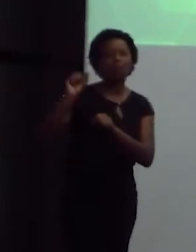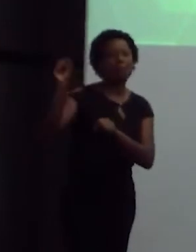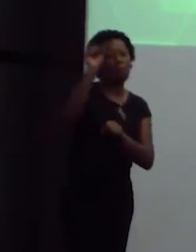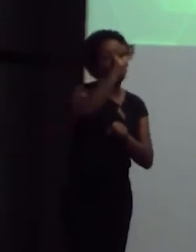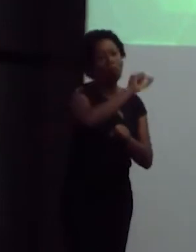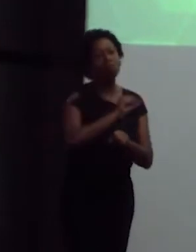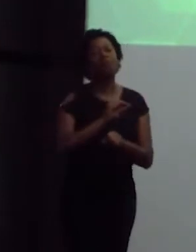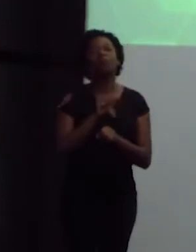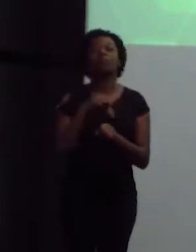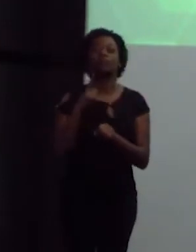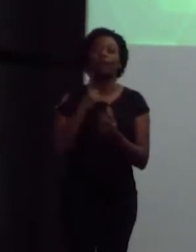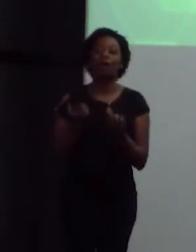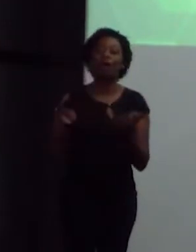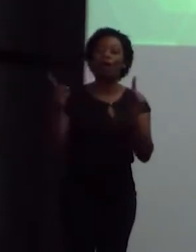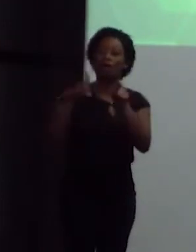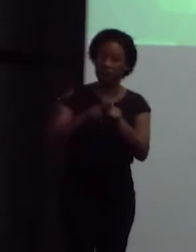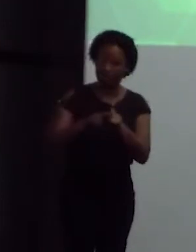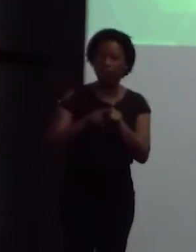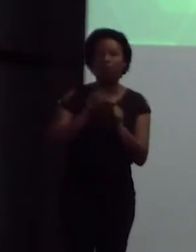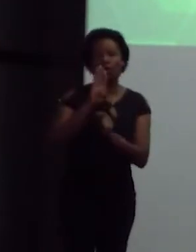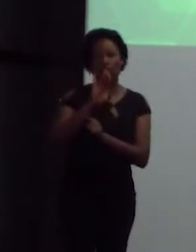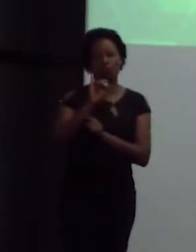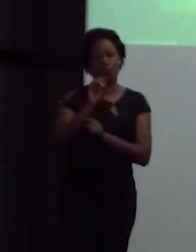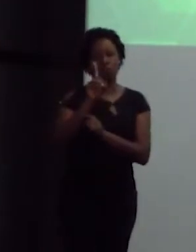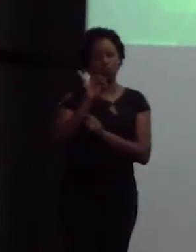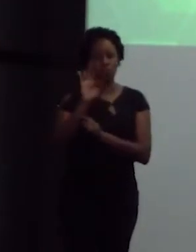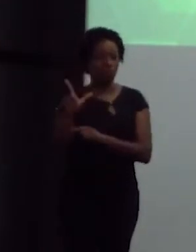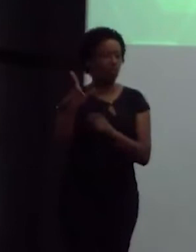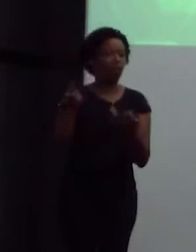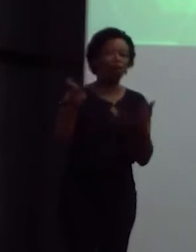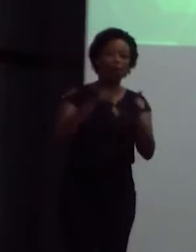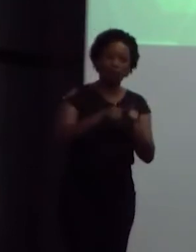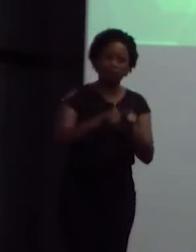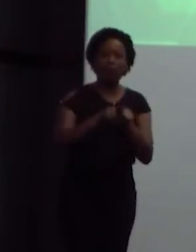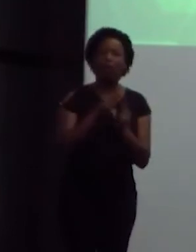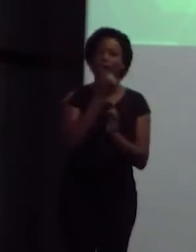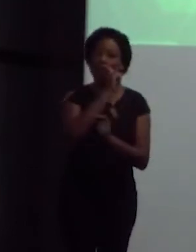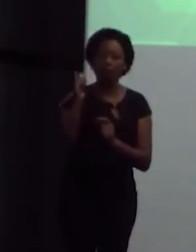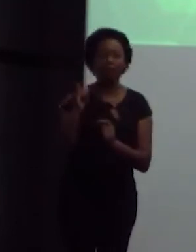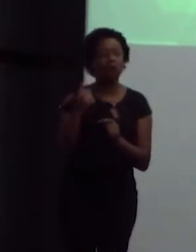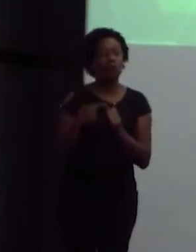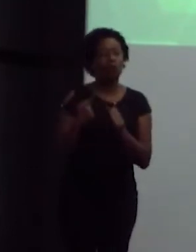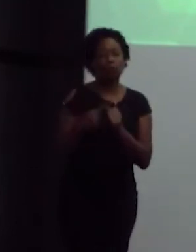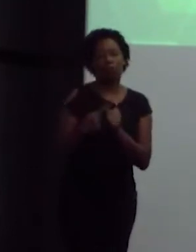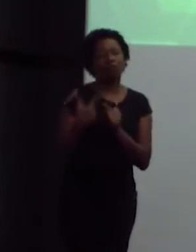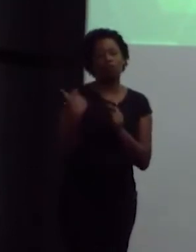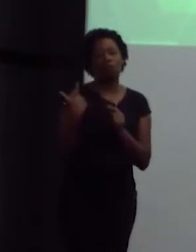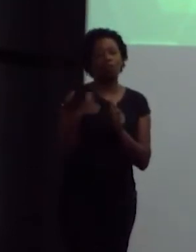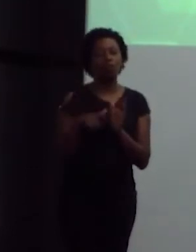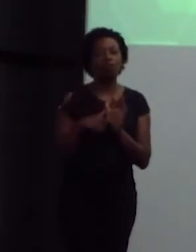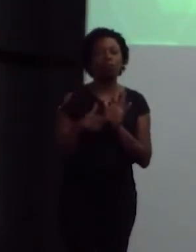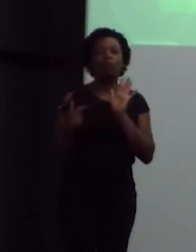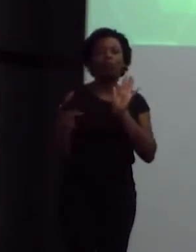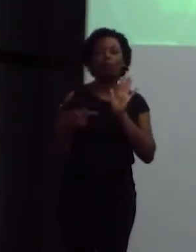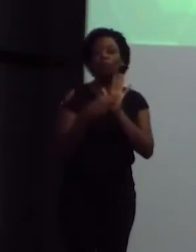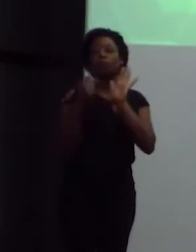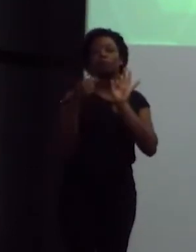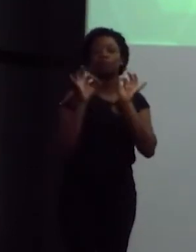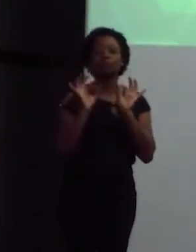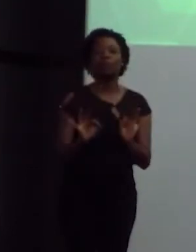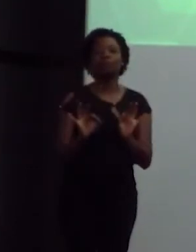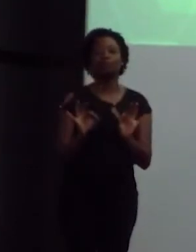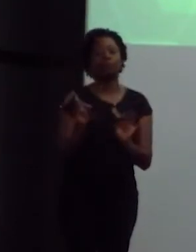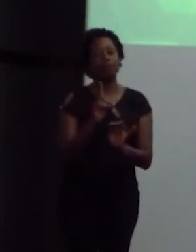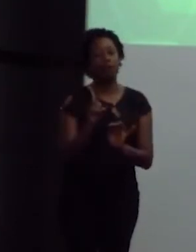energética aliado ao biodiesel, aliado ao elétrico, que a gente não vai ter uma solução bala de prata, que é a aplicação do gás